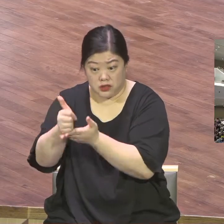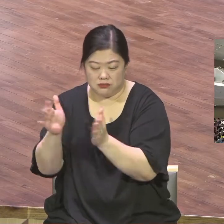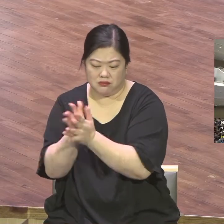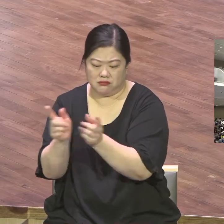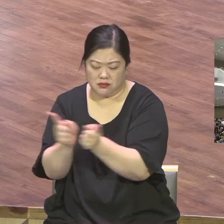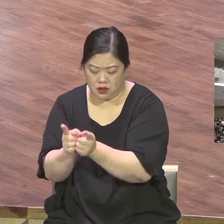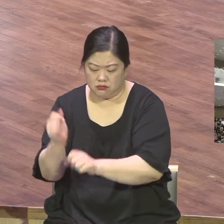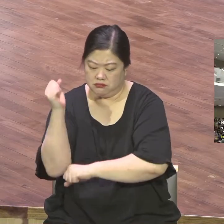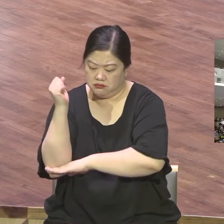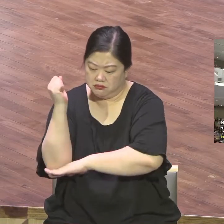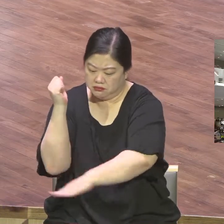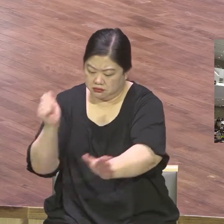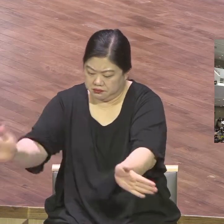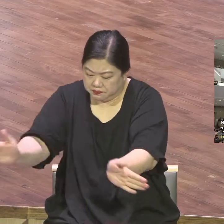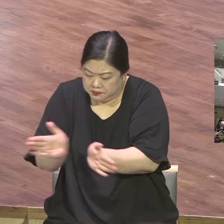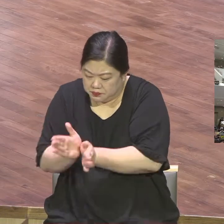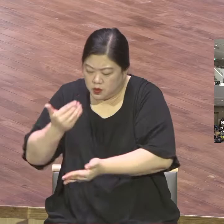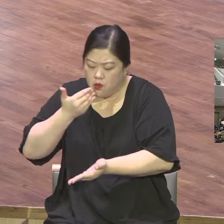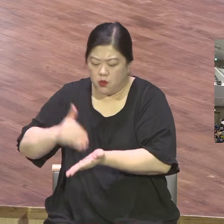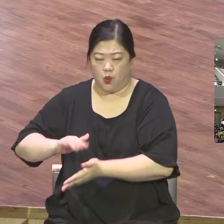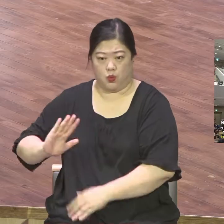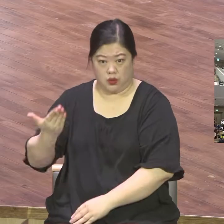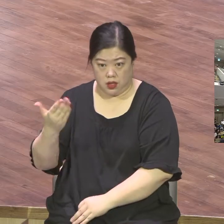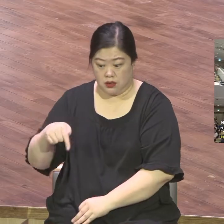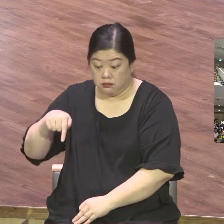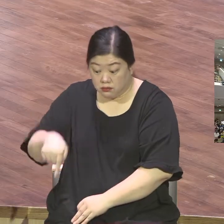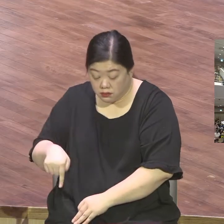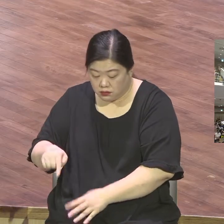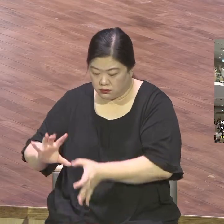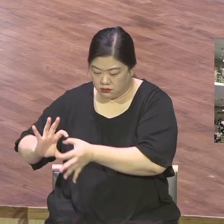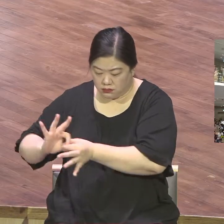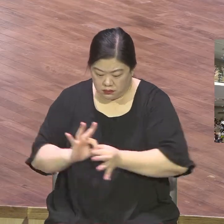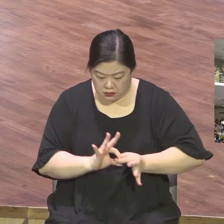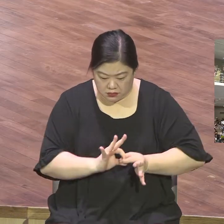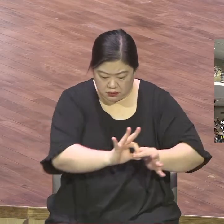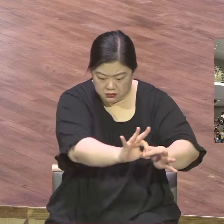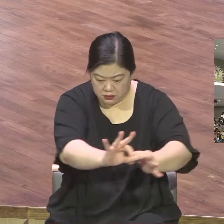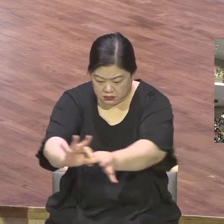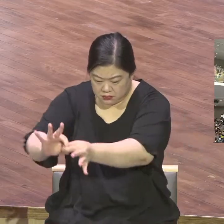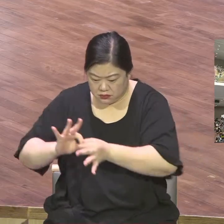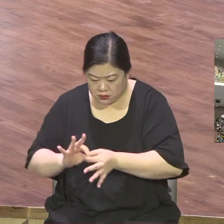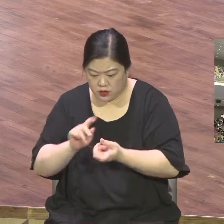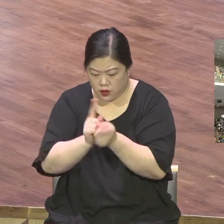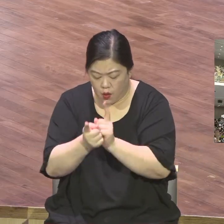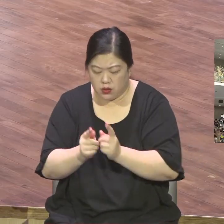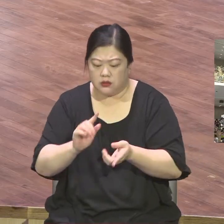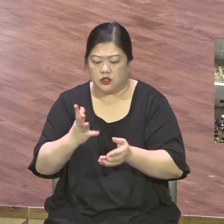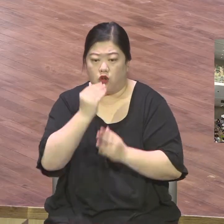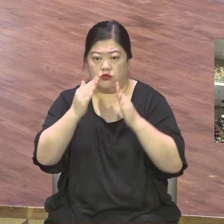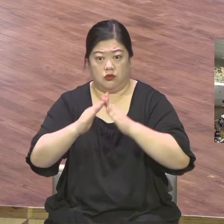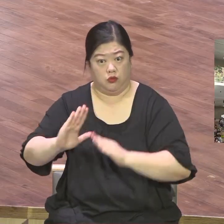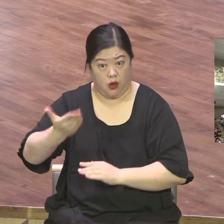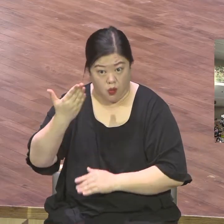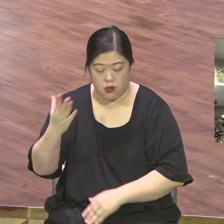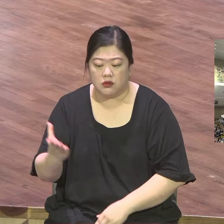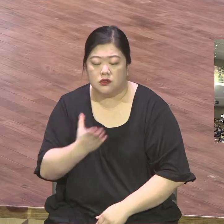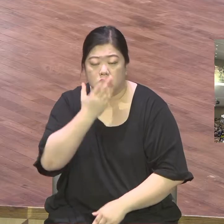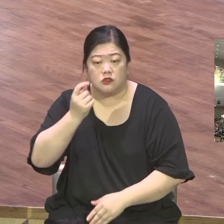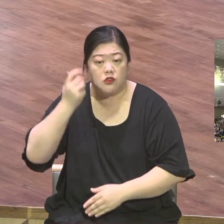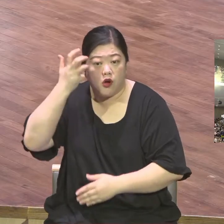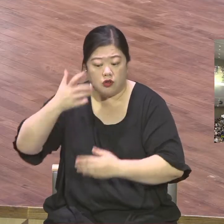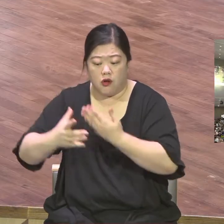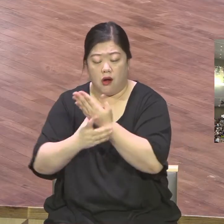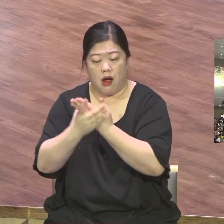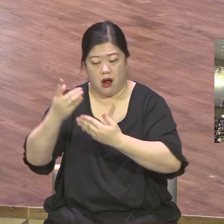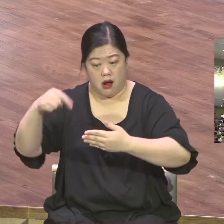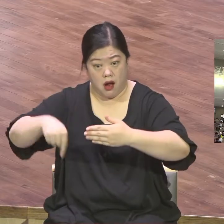되셨느니라. 그의 안에서 건물마다 서로 연결하여 주 안에서 성전이 되어가고 너희도 성령 안에서